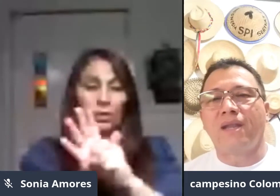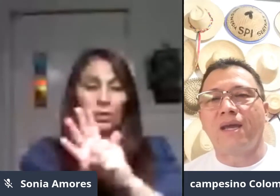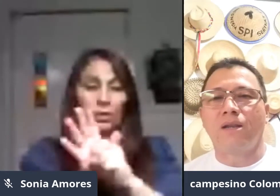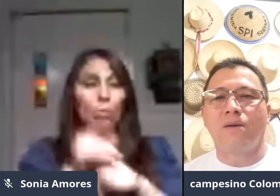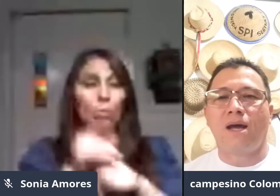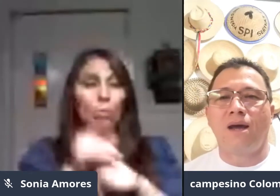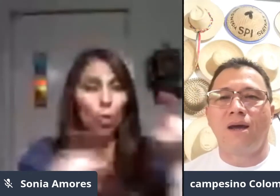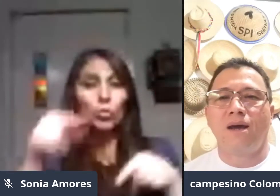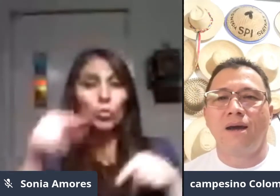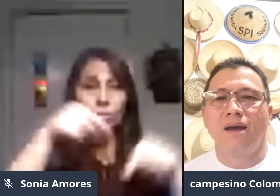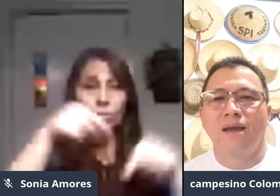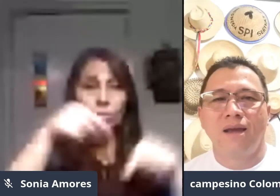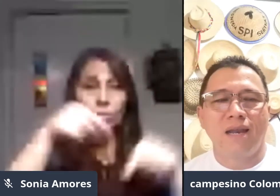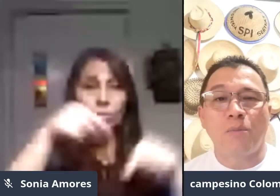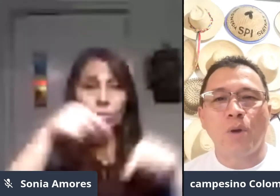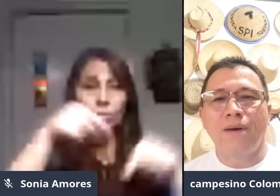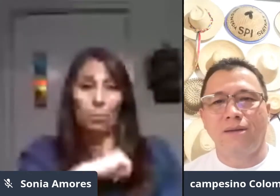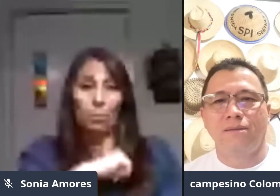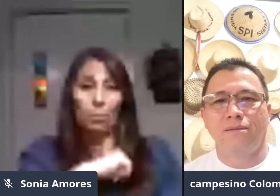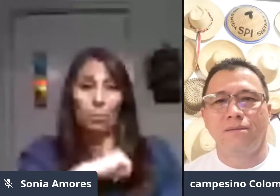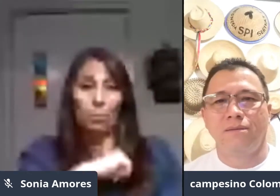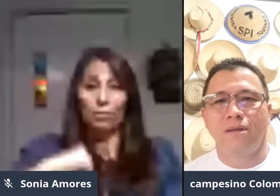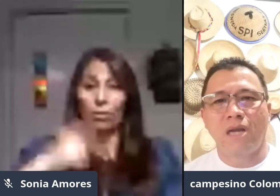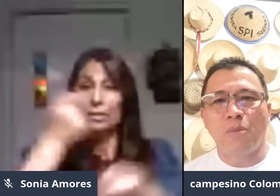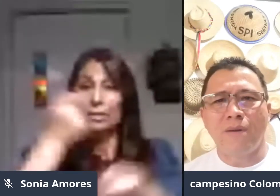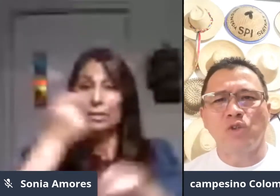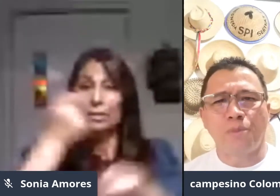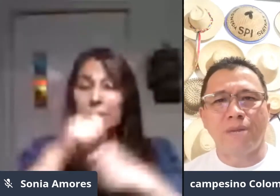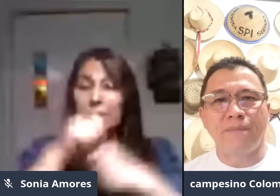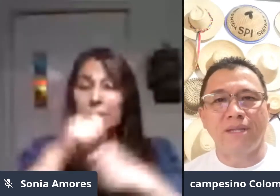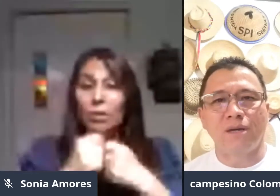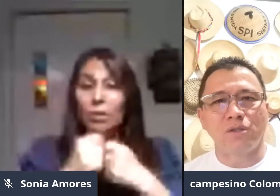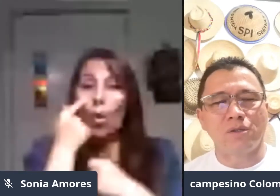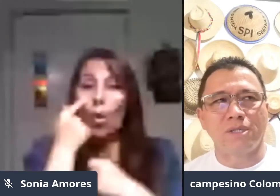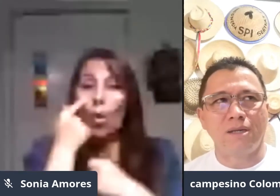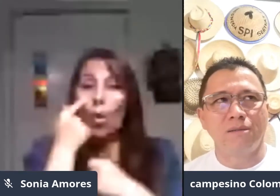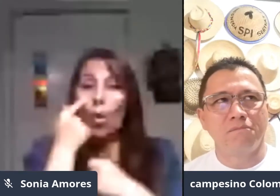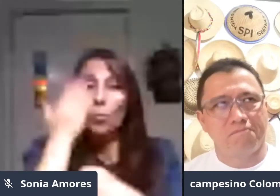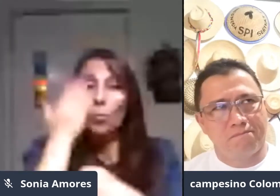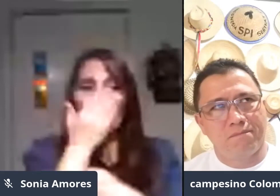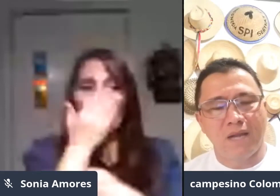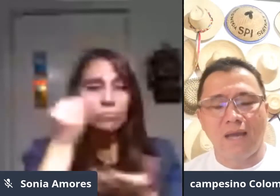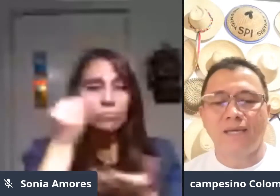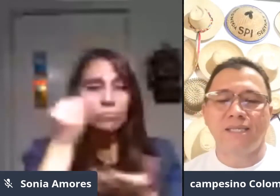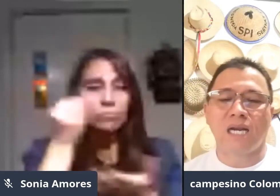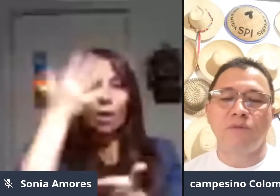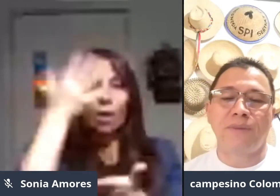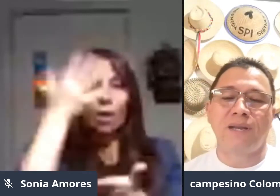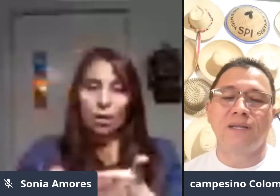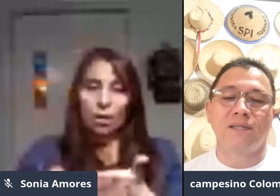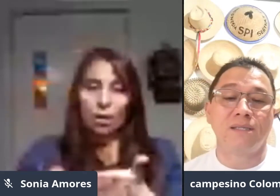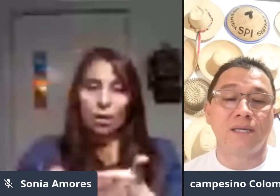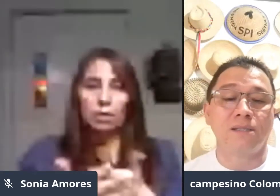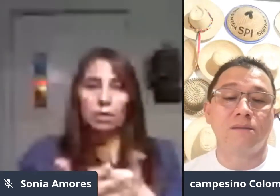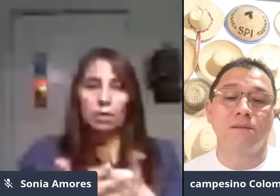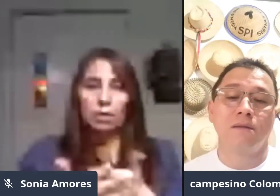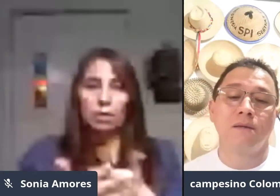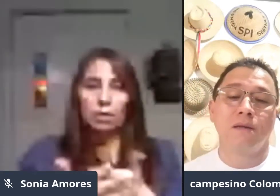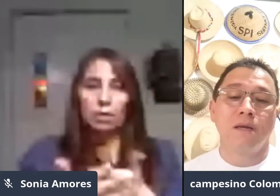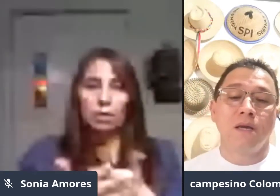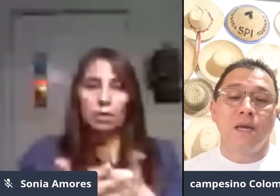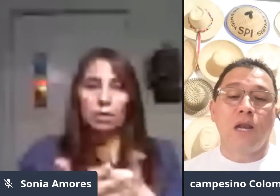están vendiendo la prueba, y una prueba supremamente costosa. Hay que estar como pendientes de